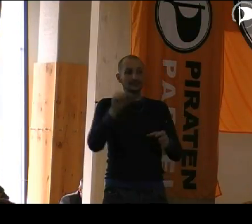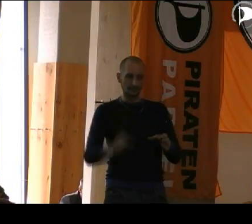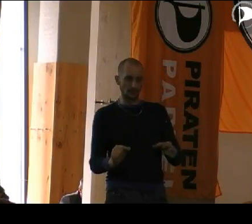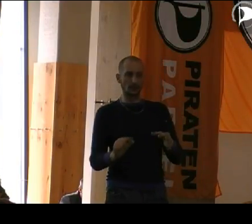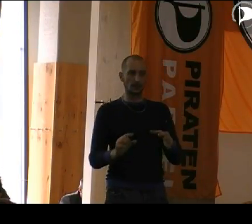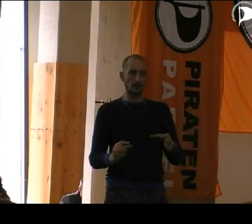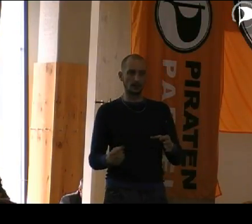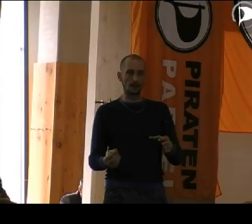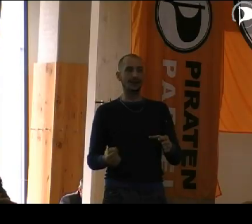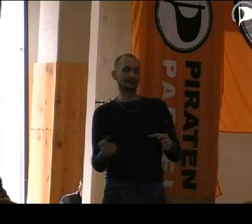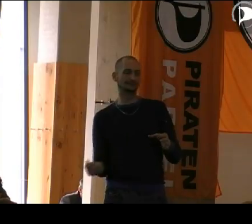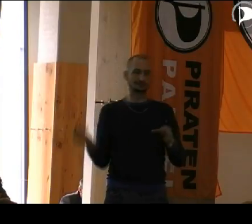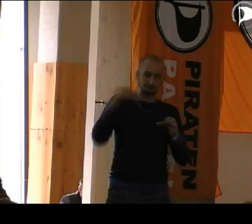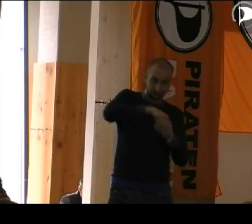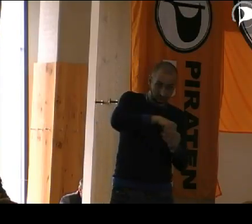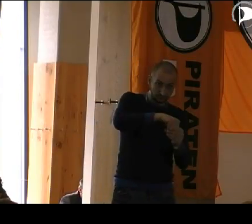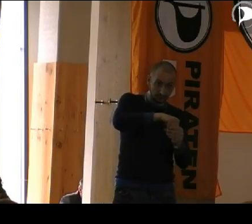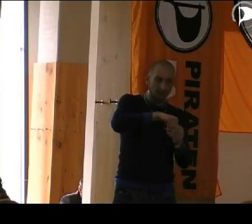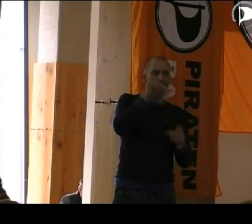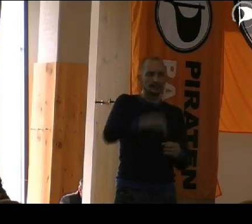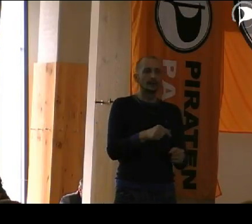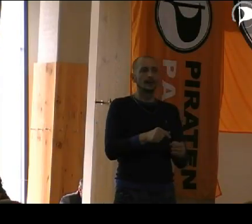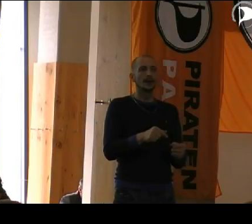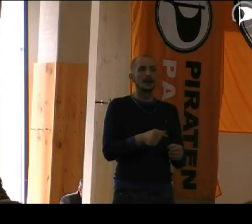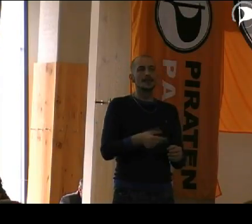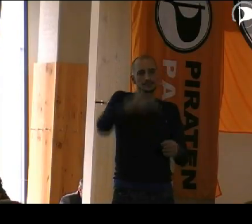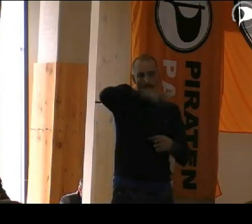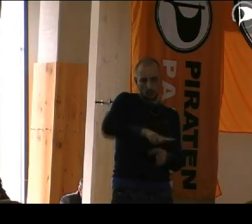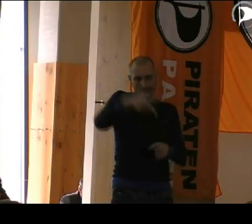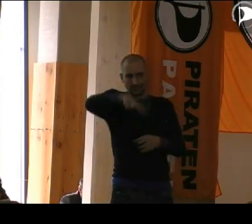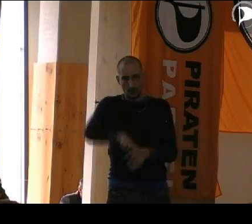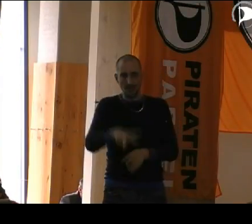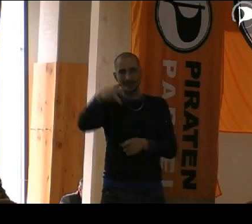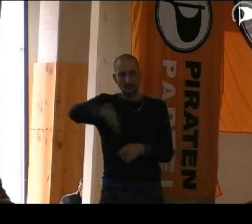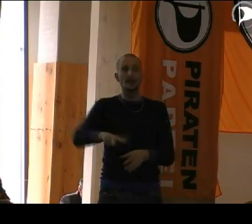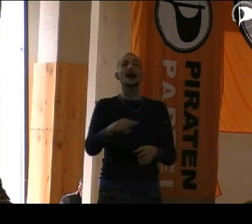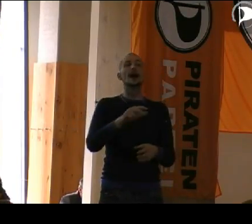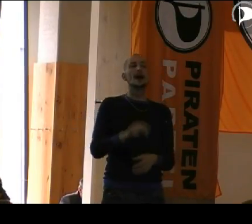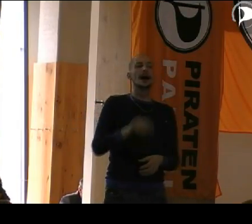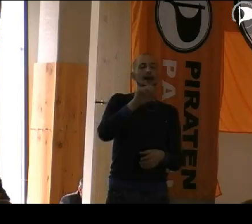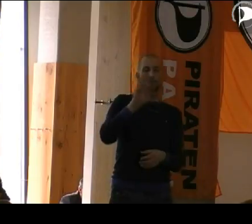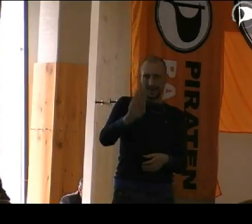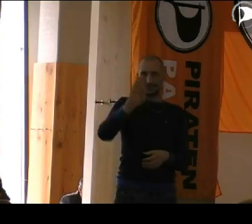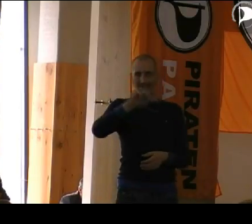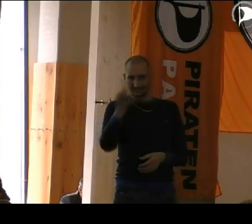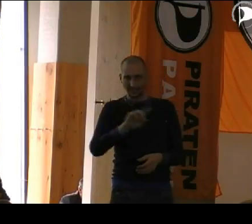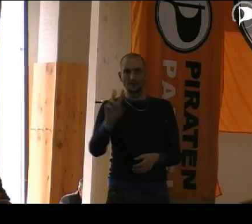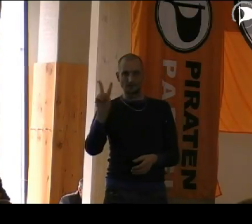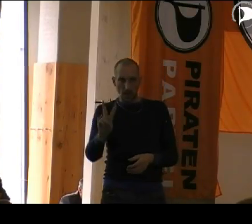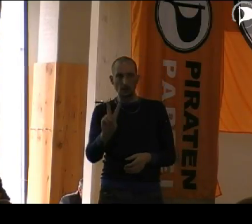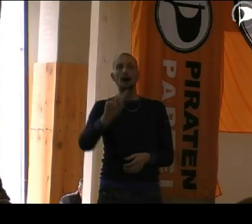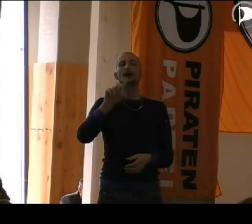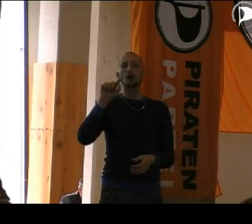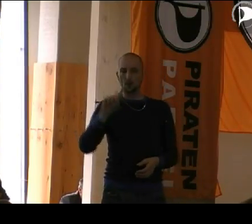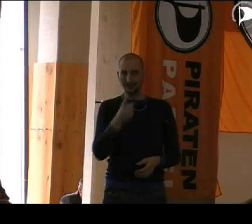so quartalsweise lv und damit auch über diesen wird der lv